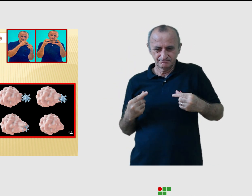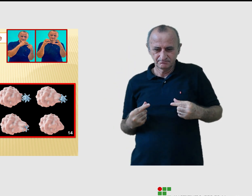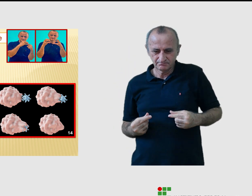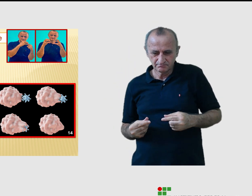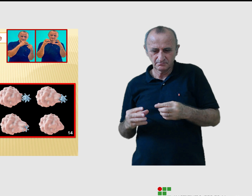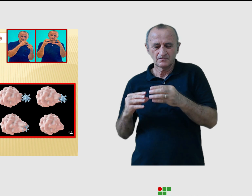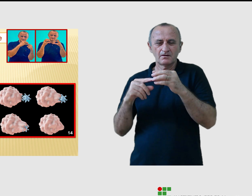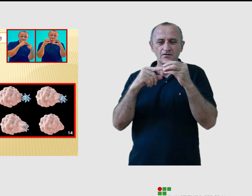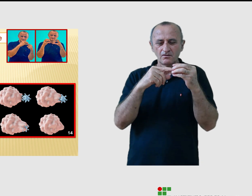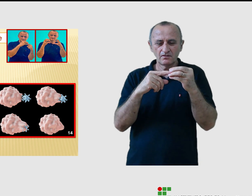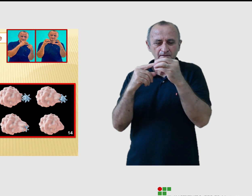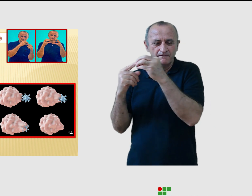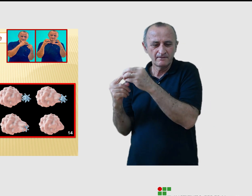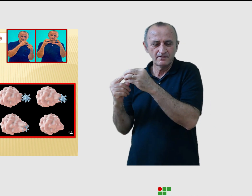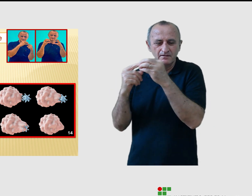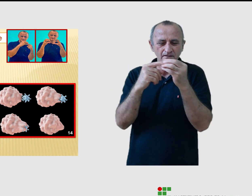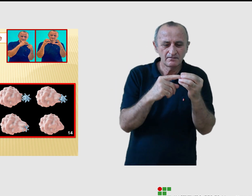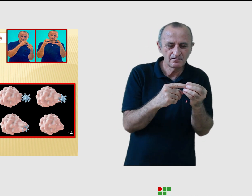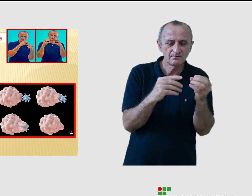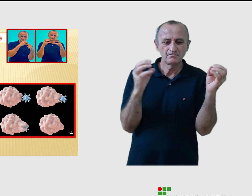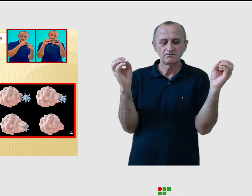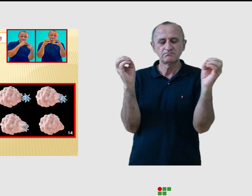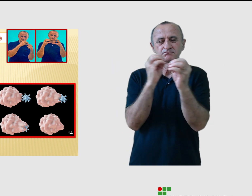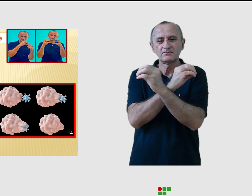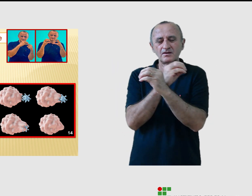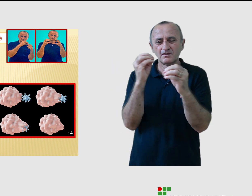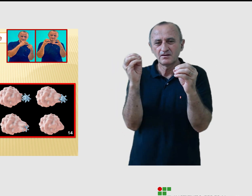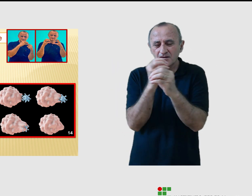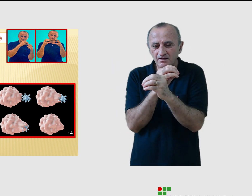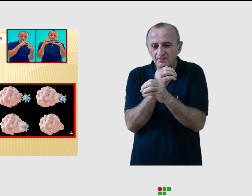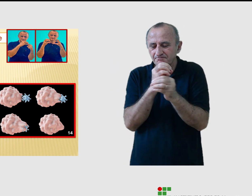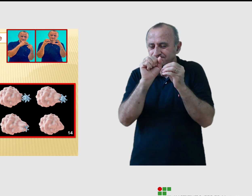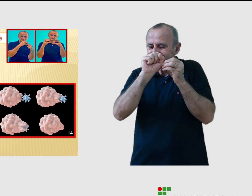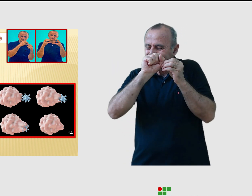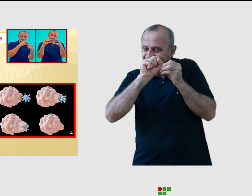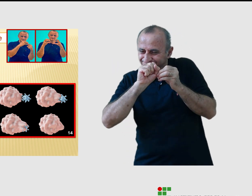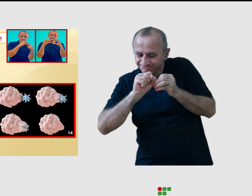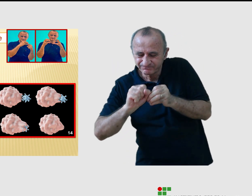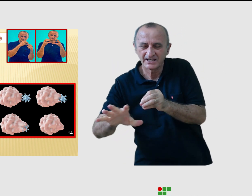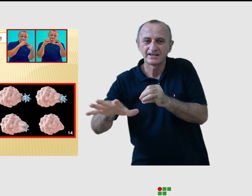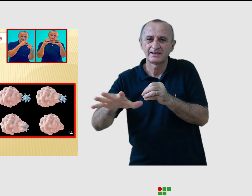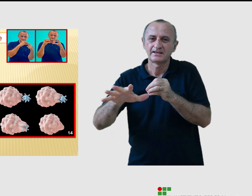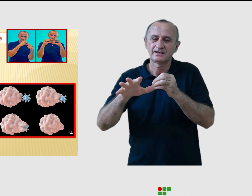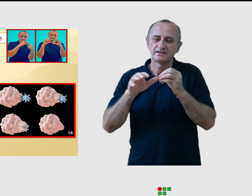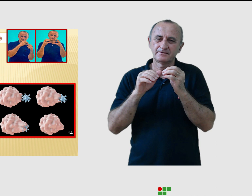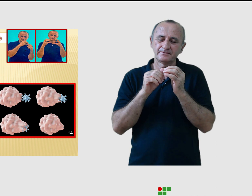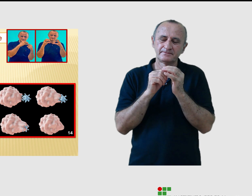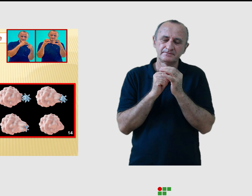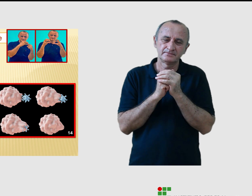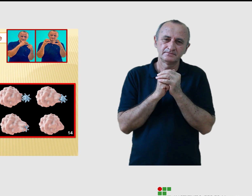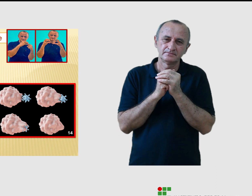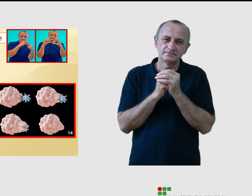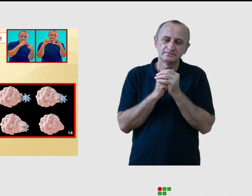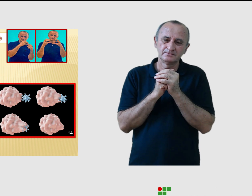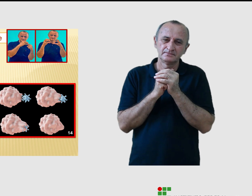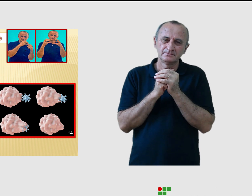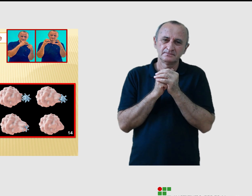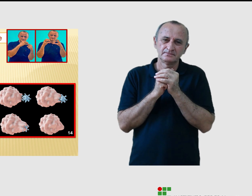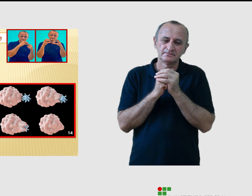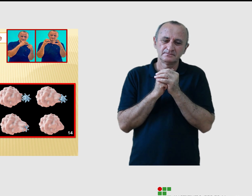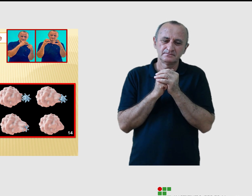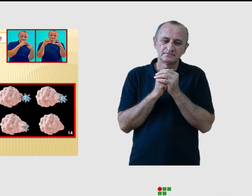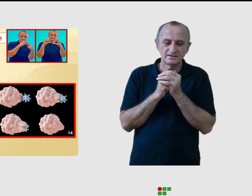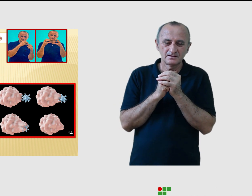E que entram em nosso organismo e por meio da fagocitose os macrófagos conseguem